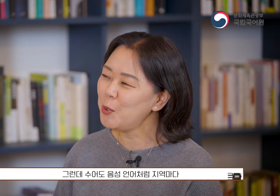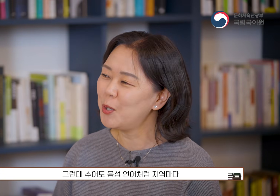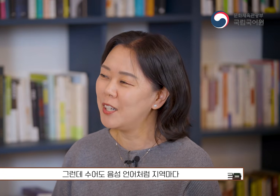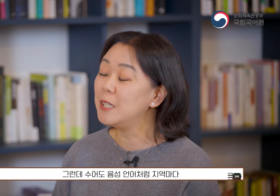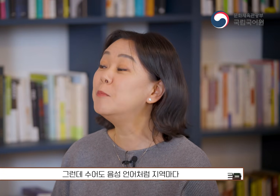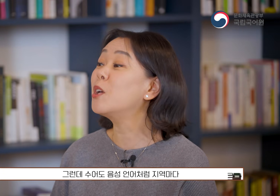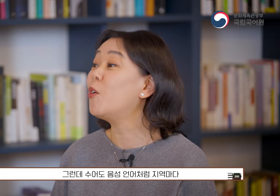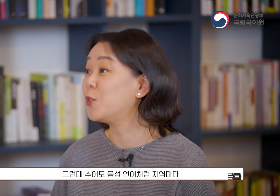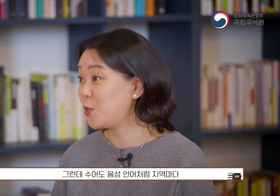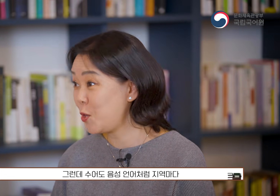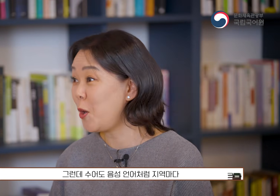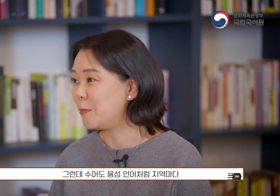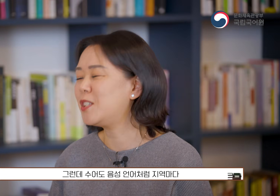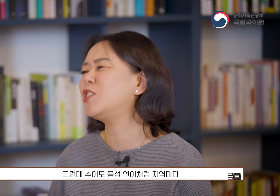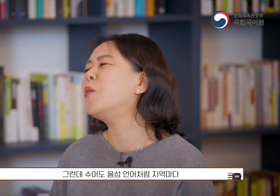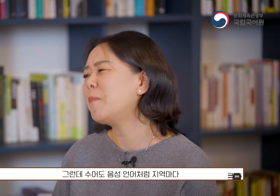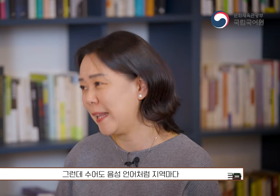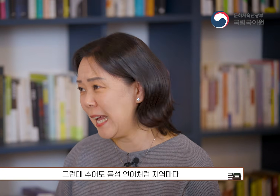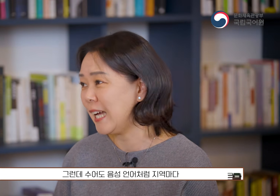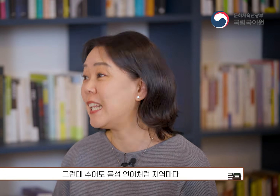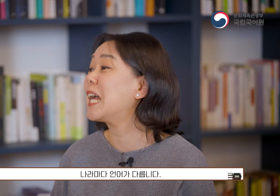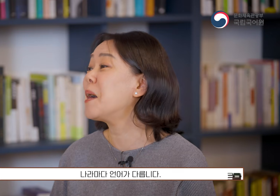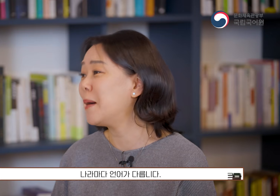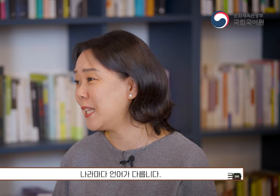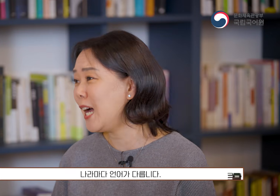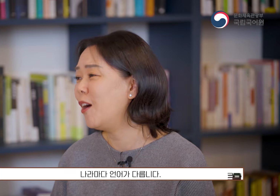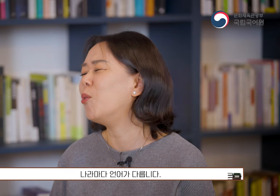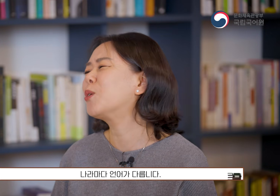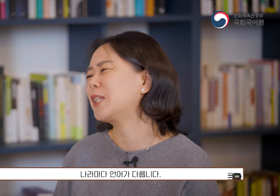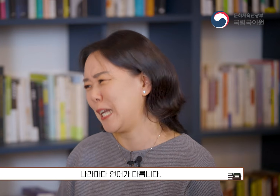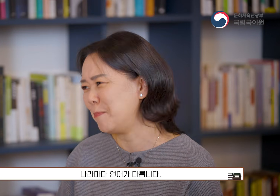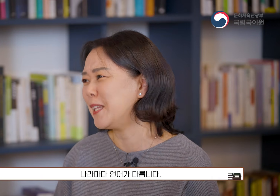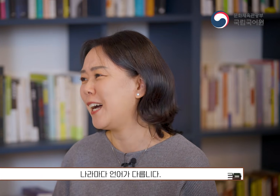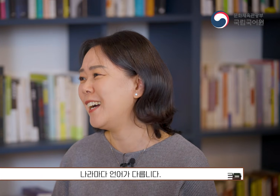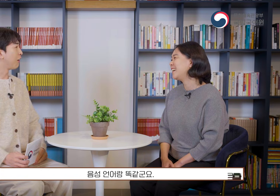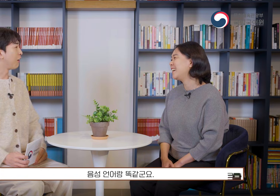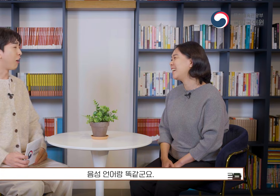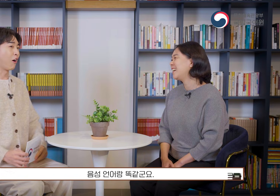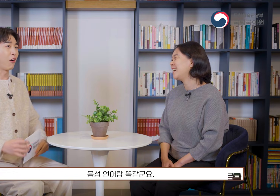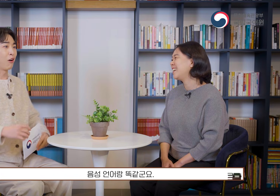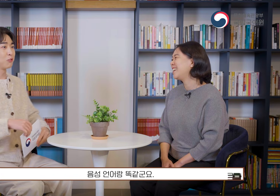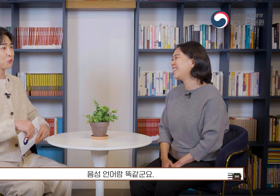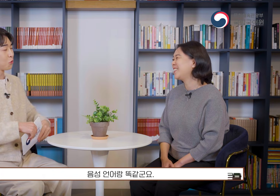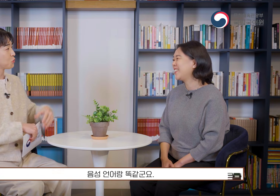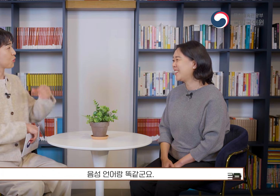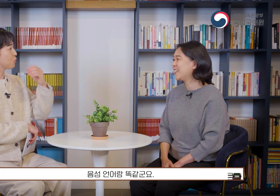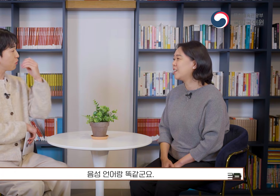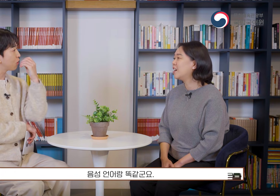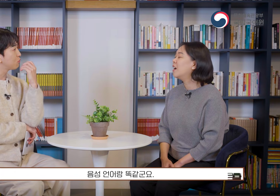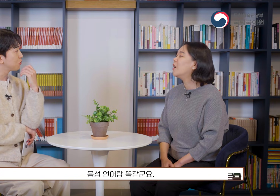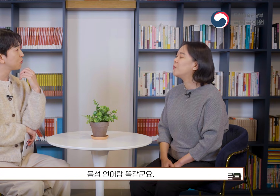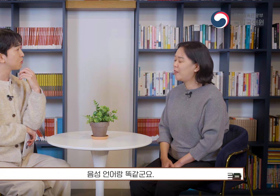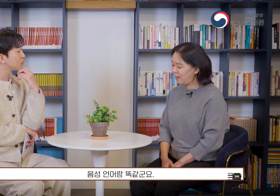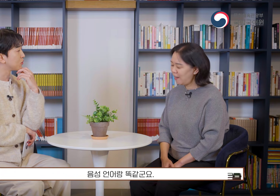수어도 음성 언어처럼 네. 지역마다, 나라마다 언어가 다릅니다. 아, 음성 언어랑 똑같군요, 그거는.